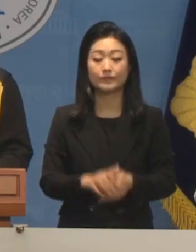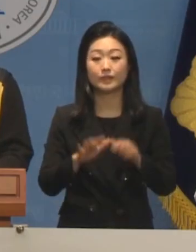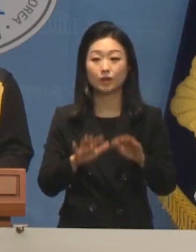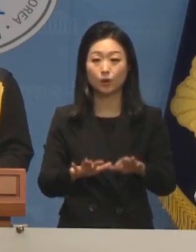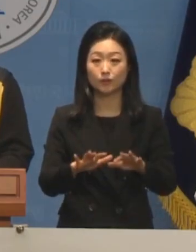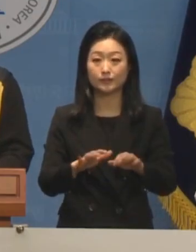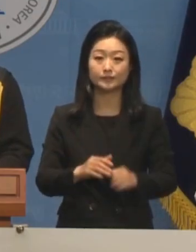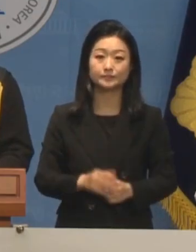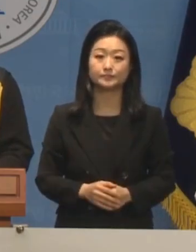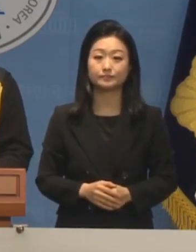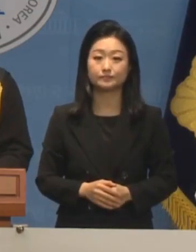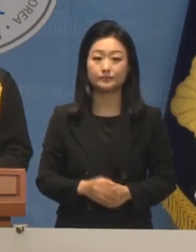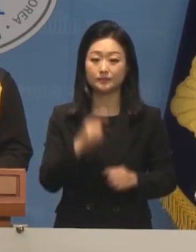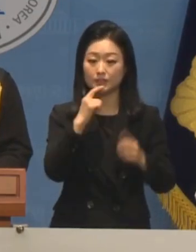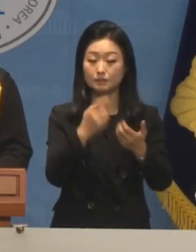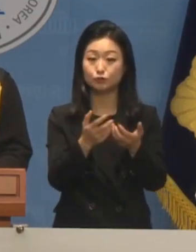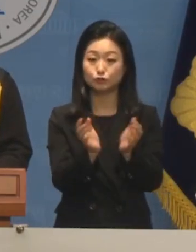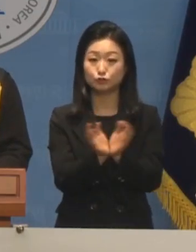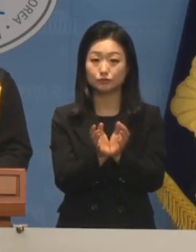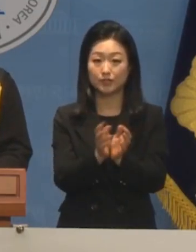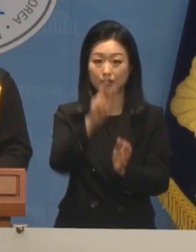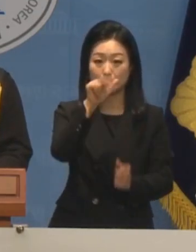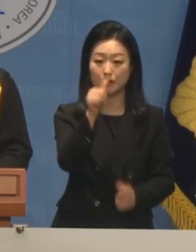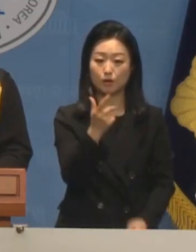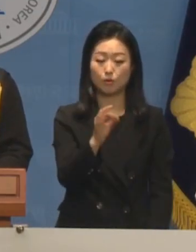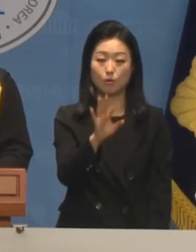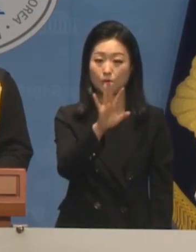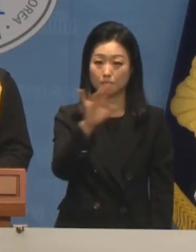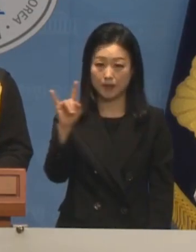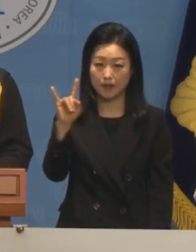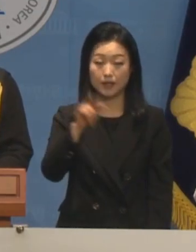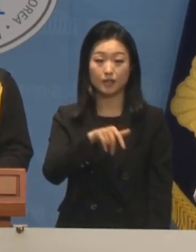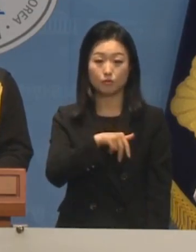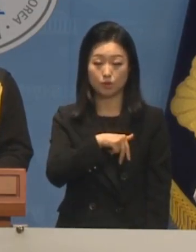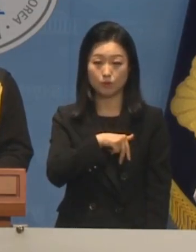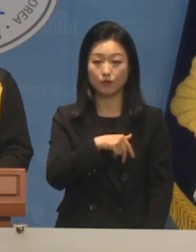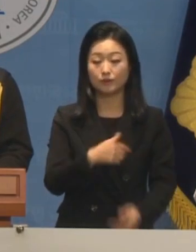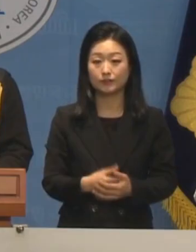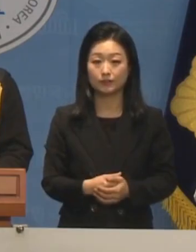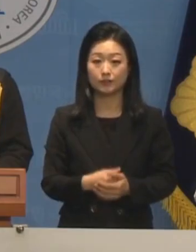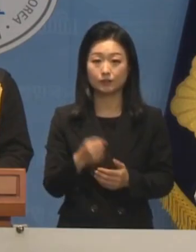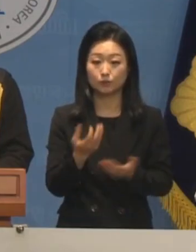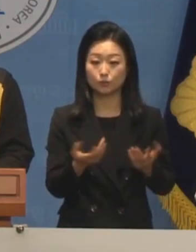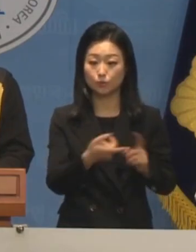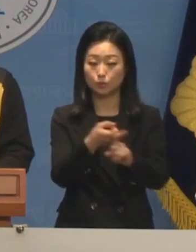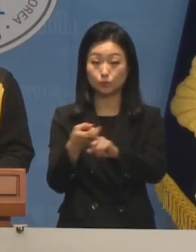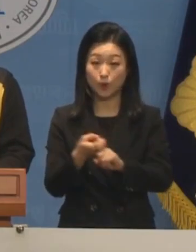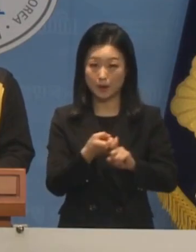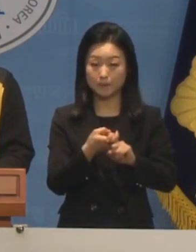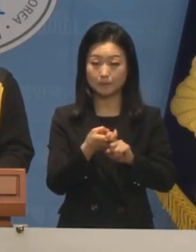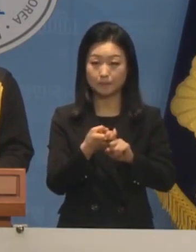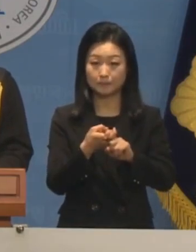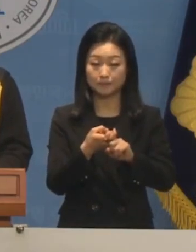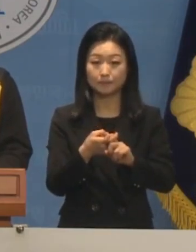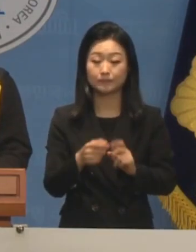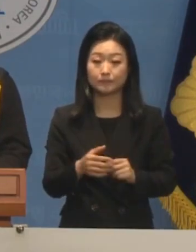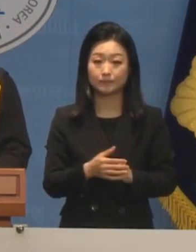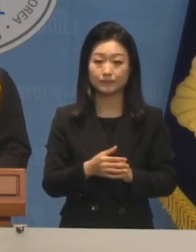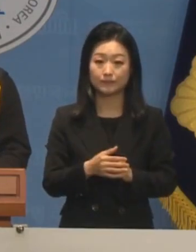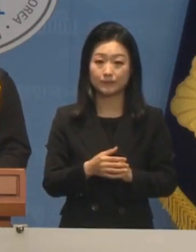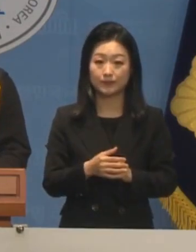기자 회견은 더불어민주당 박홍배 국회의원 전국 보원의 산업 노동조합 대한영양사